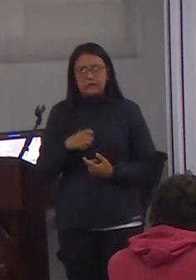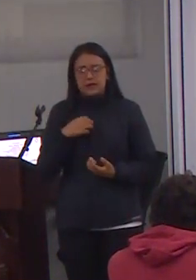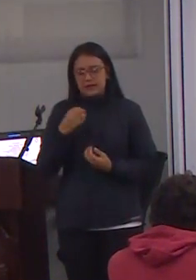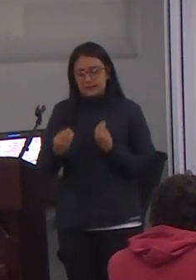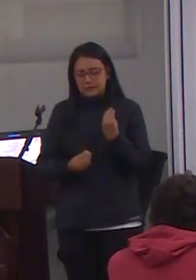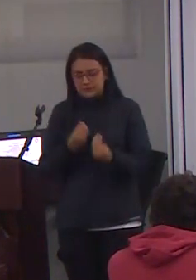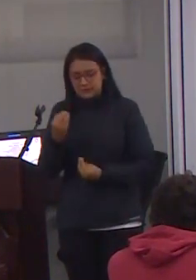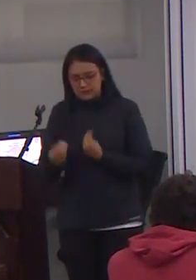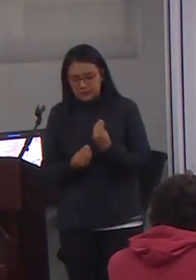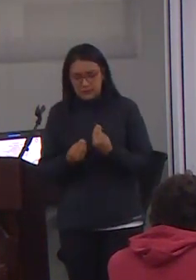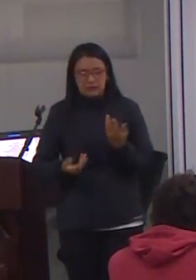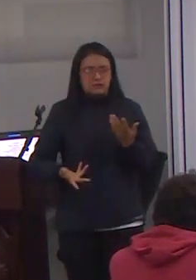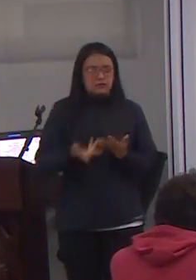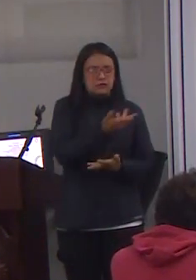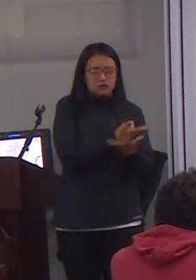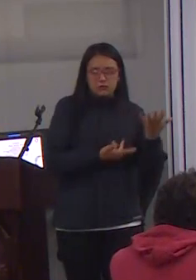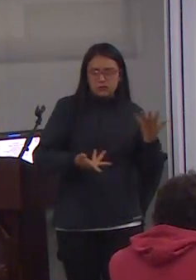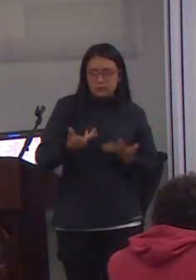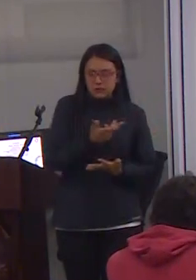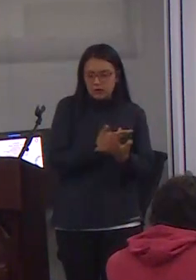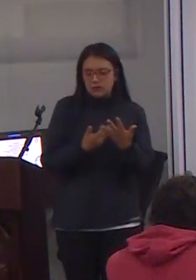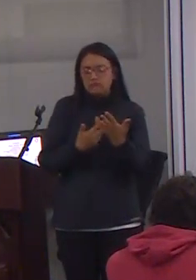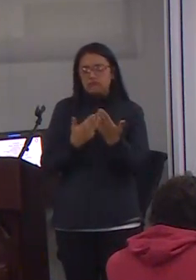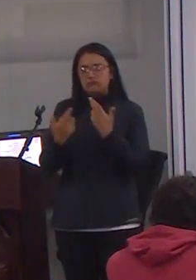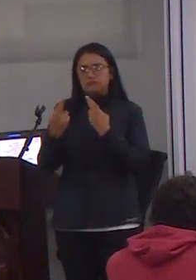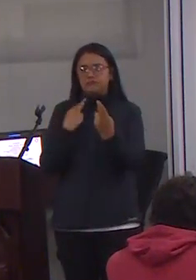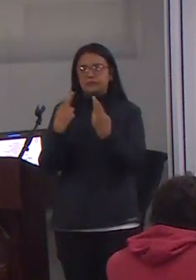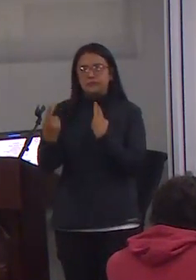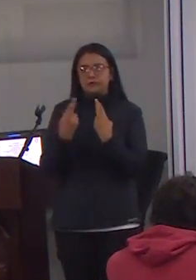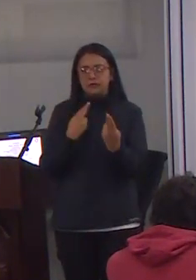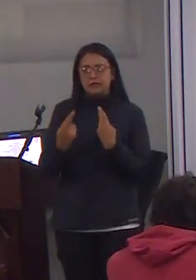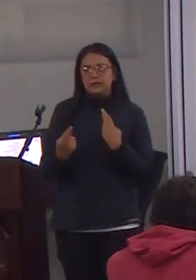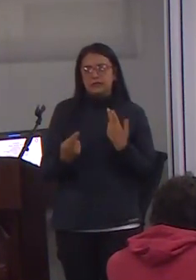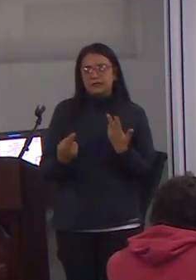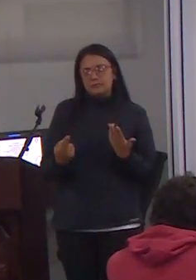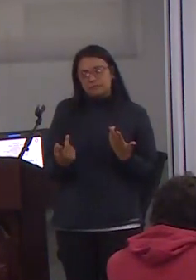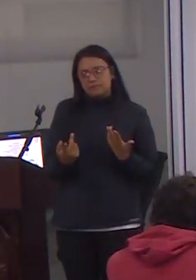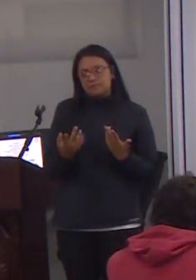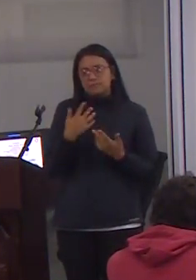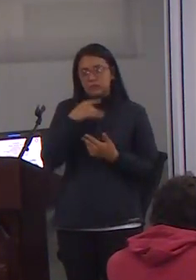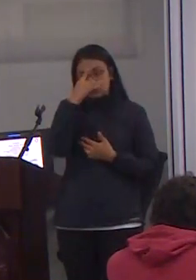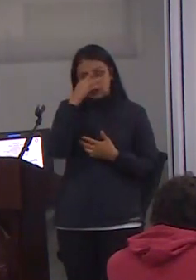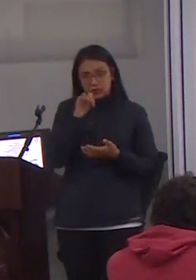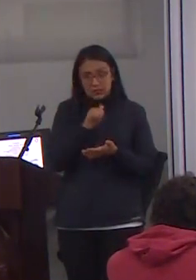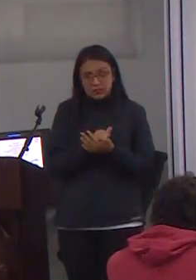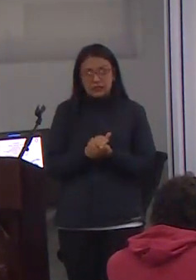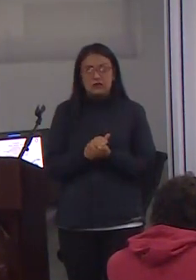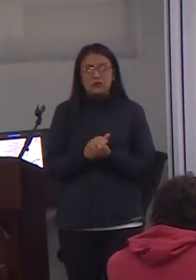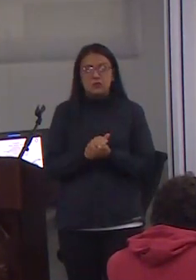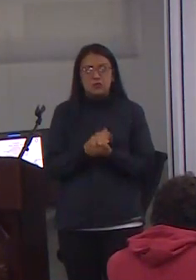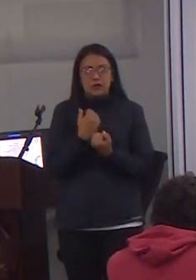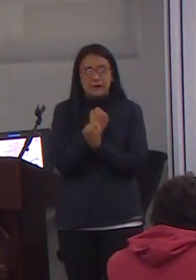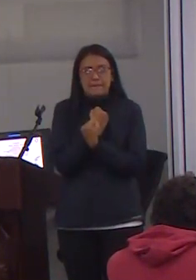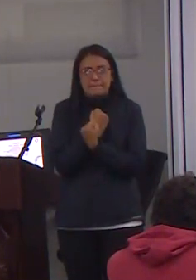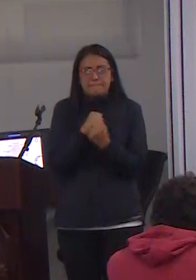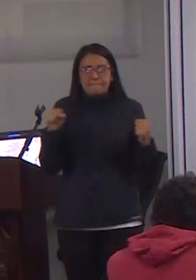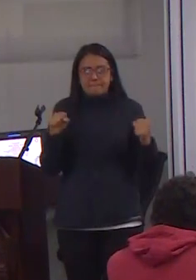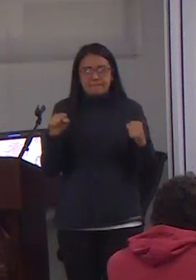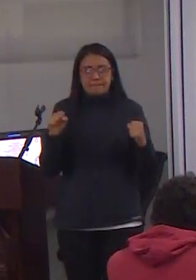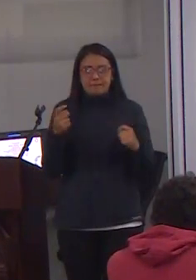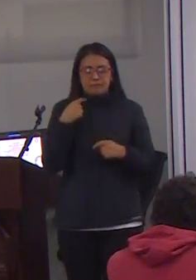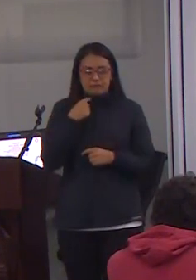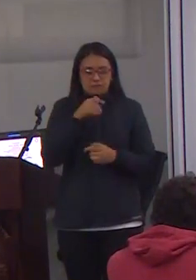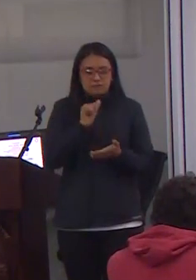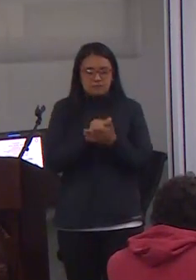hacer del compartir del relacionarnos entonces yo creo que no hay impedimento para